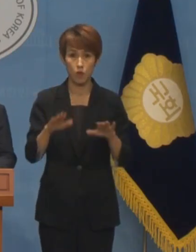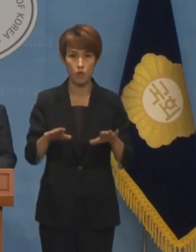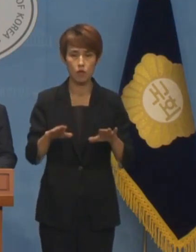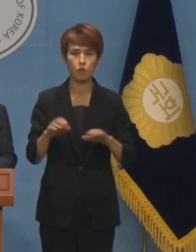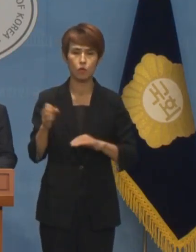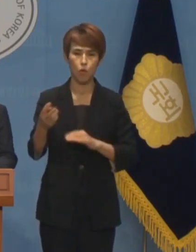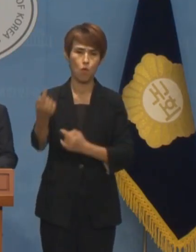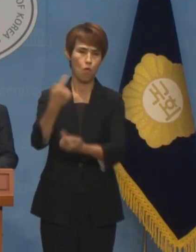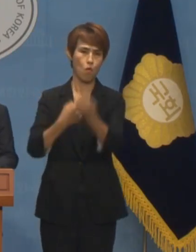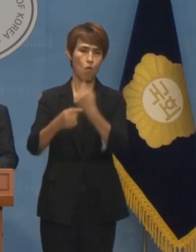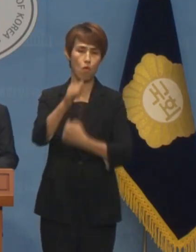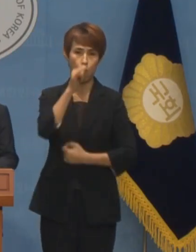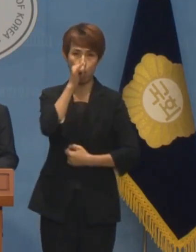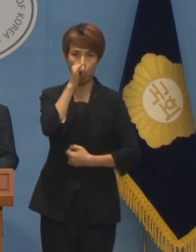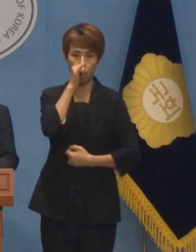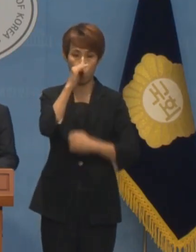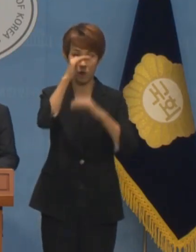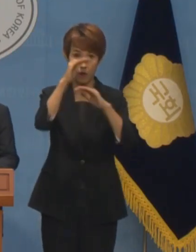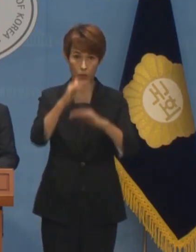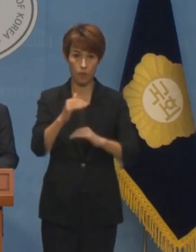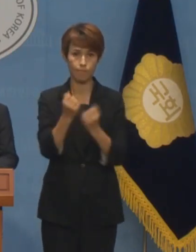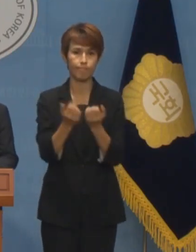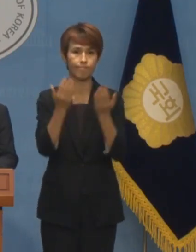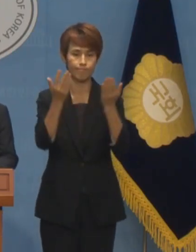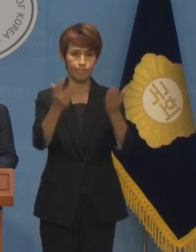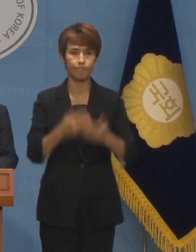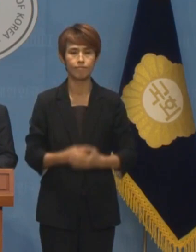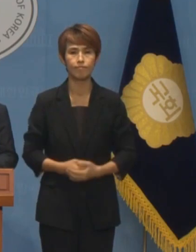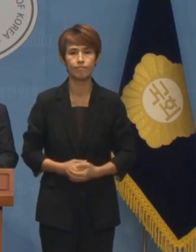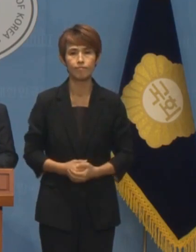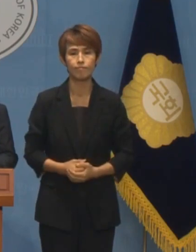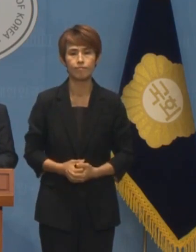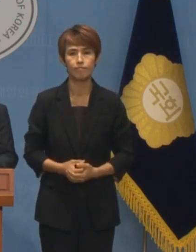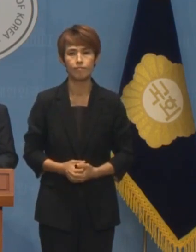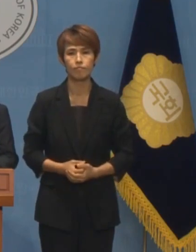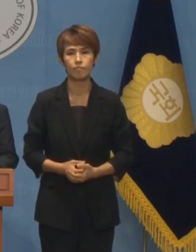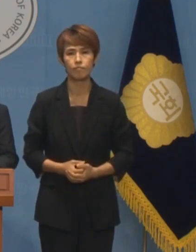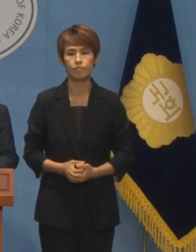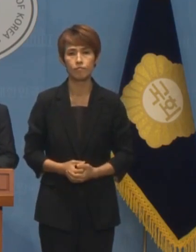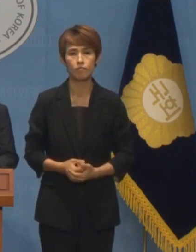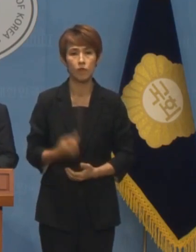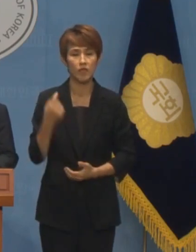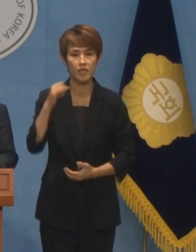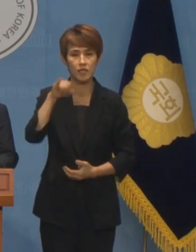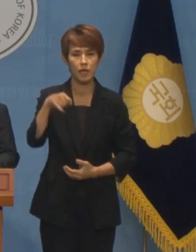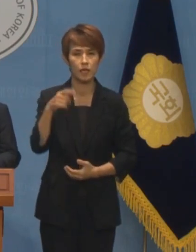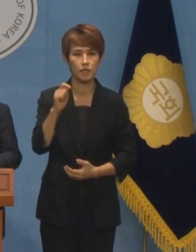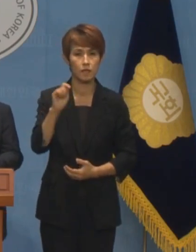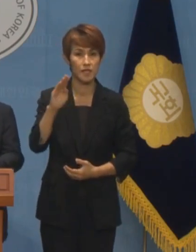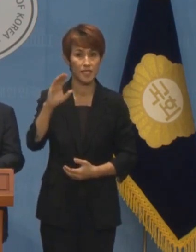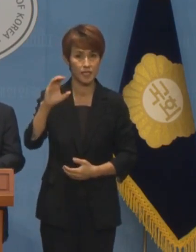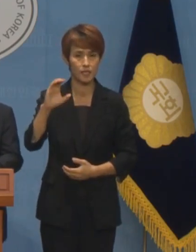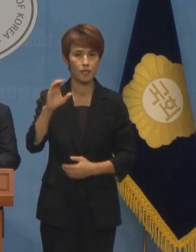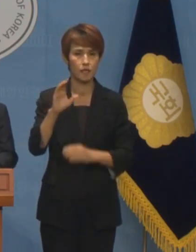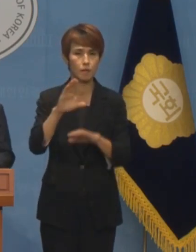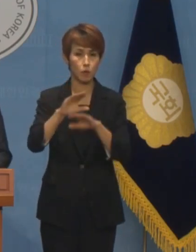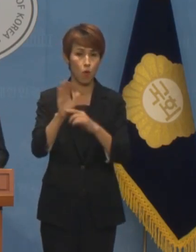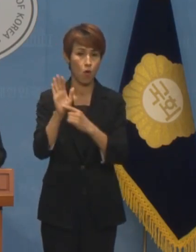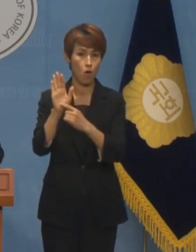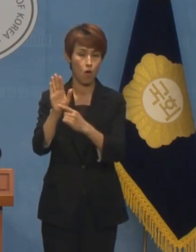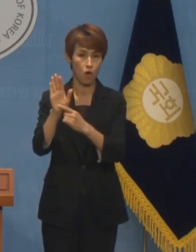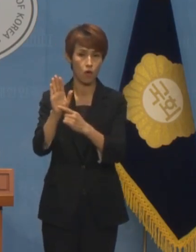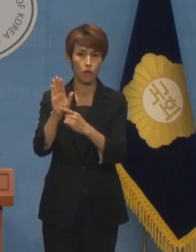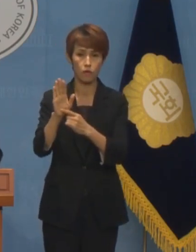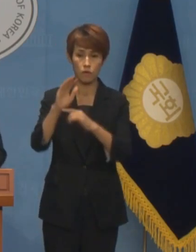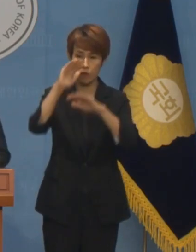제보들을 받았는데요. 그 제보와 관련된 것들을 말씀드리려고 합니다. 어제 JTBC에 조금 나왔던 부분인데, 이